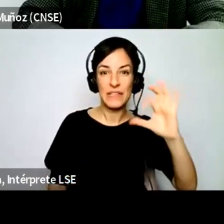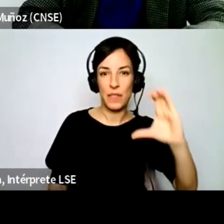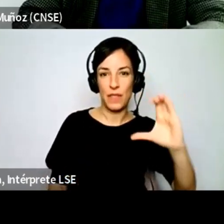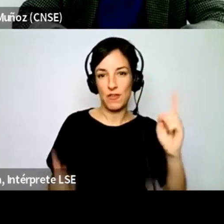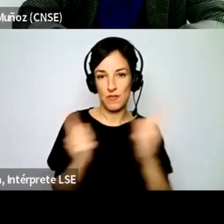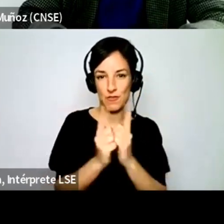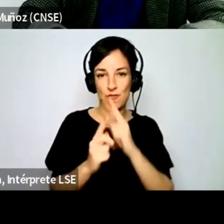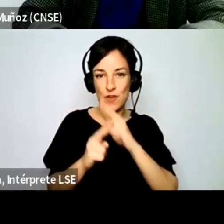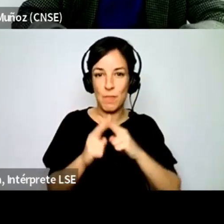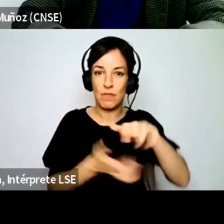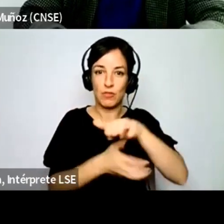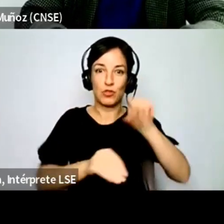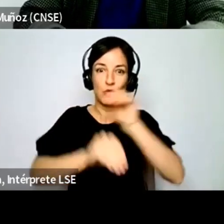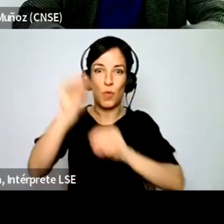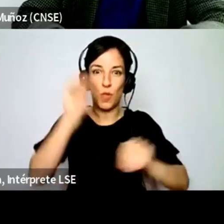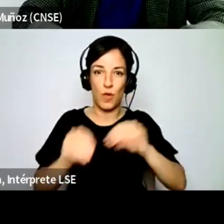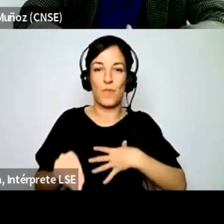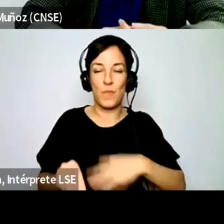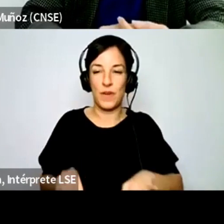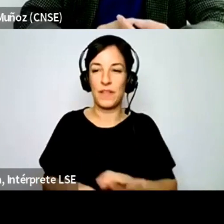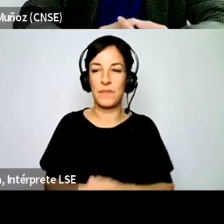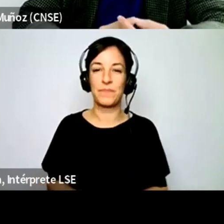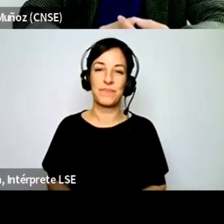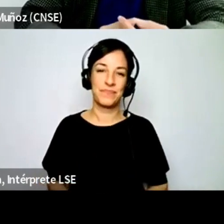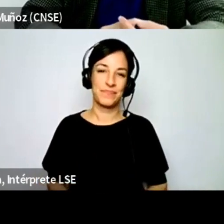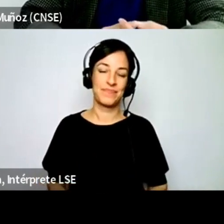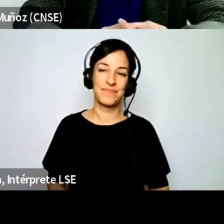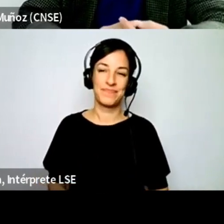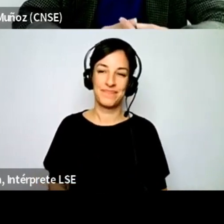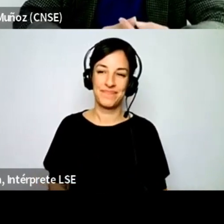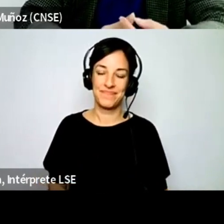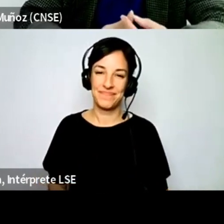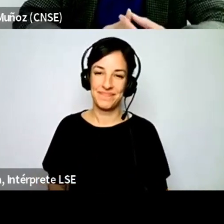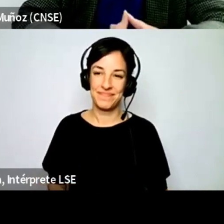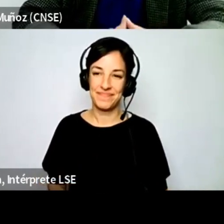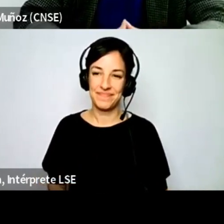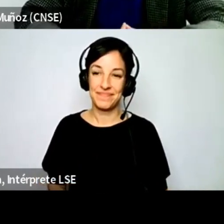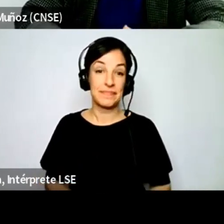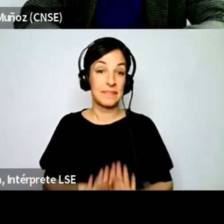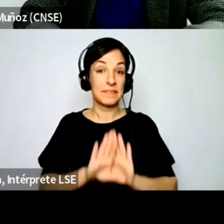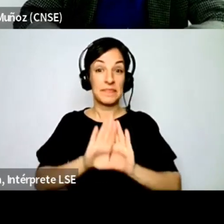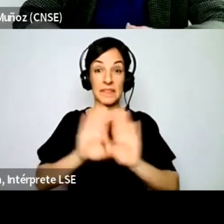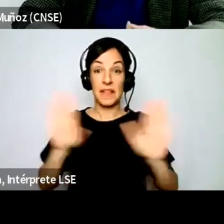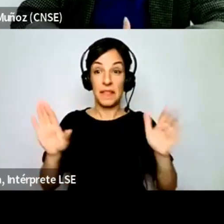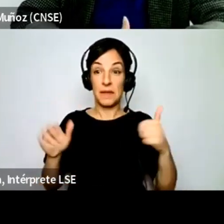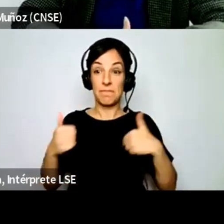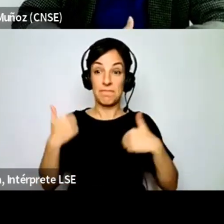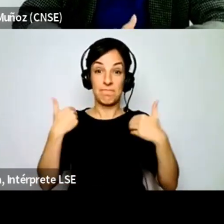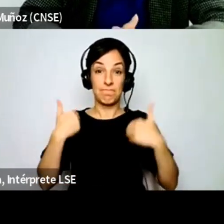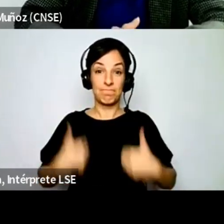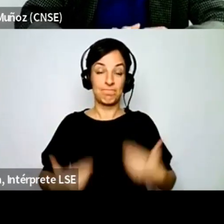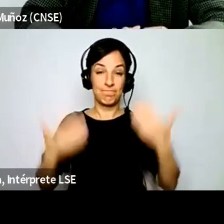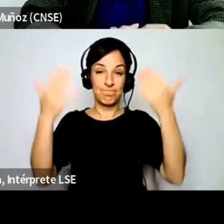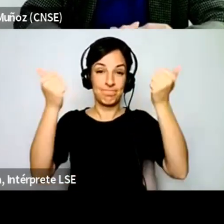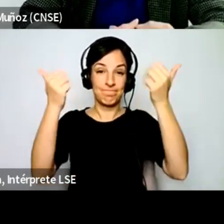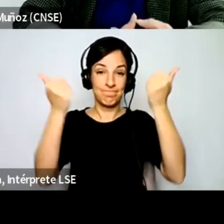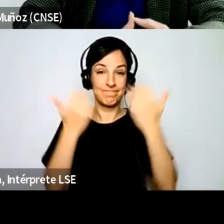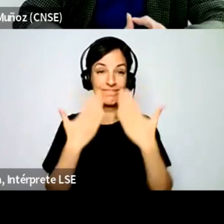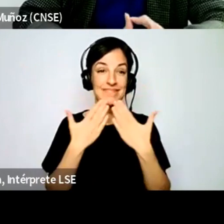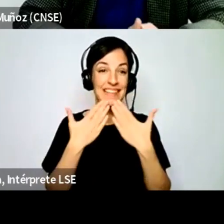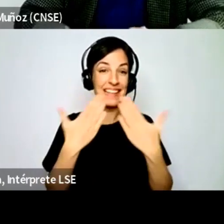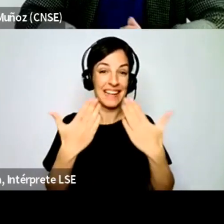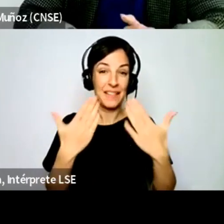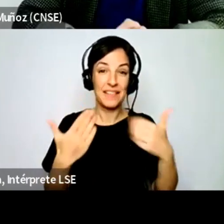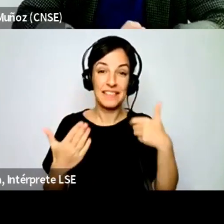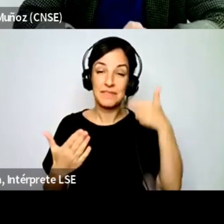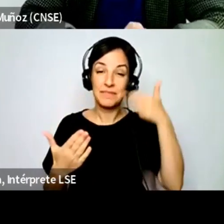siglas. Más procesos MAX. Y bueno, por mi parte, pues despedirme, muchas gracias